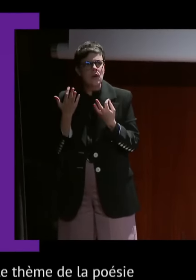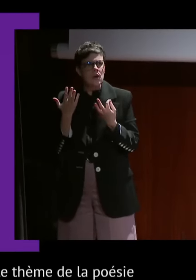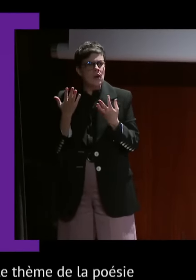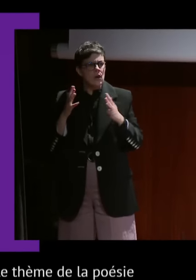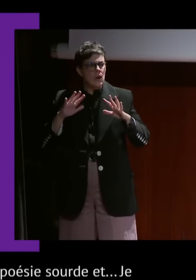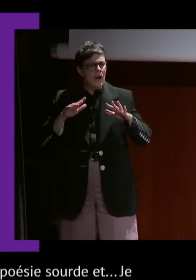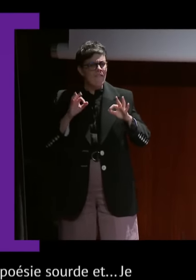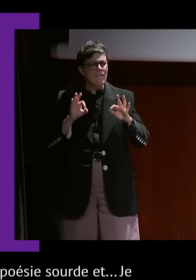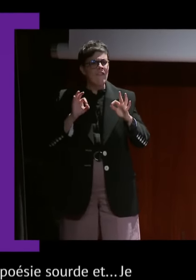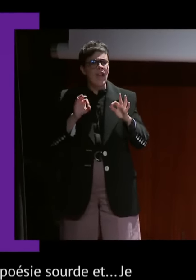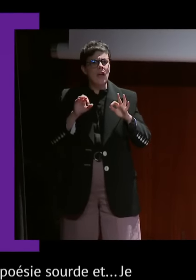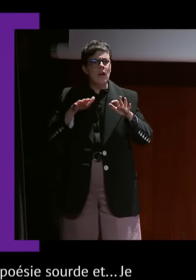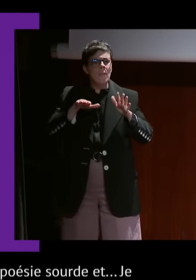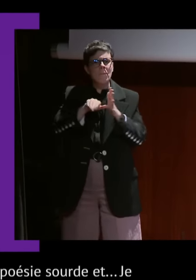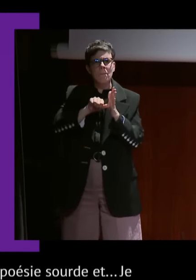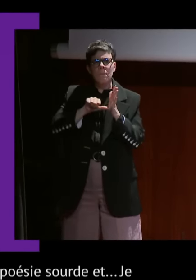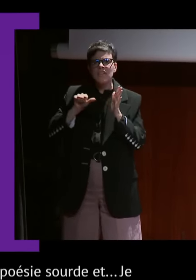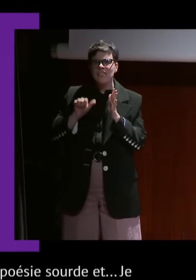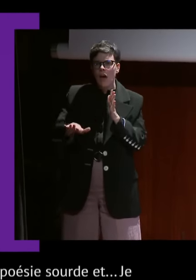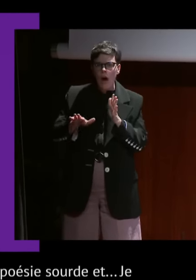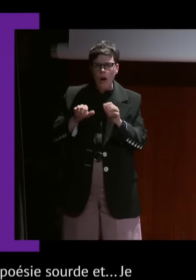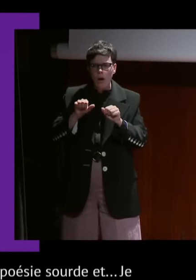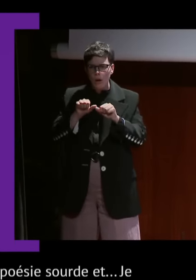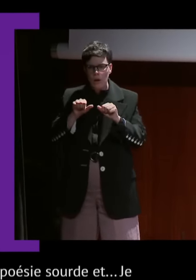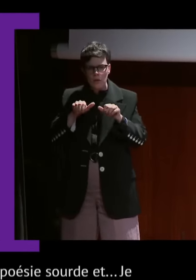cette situation-là. Et